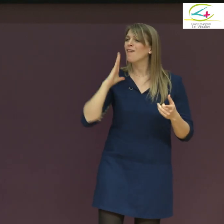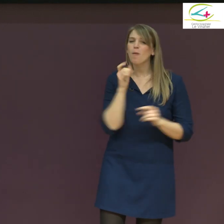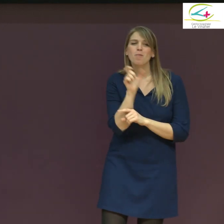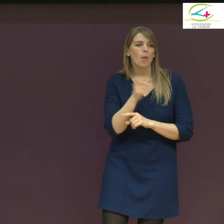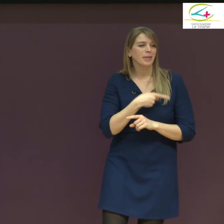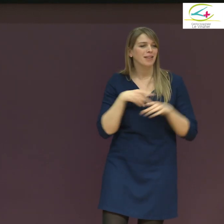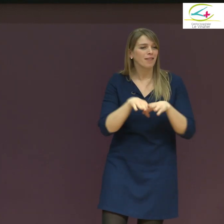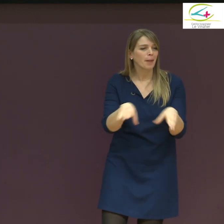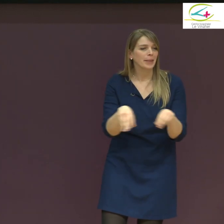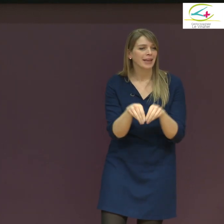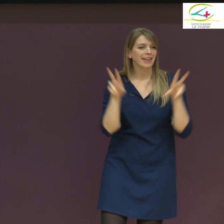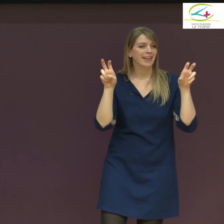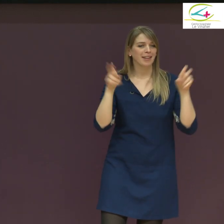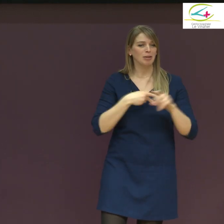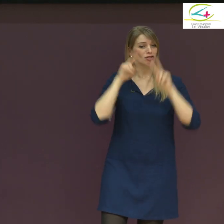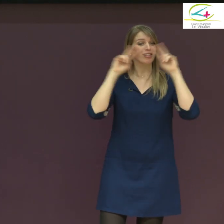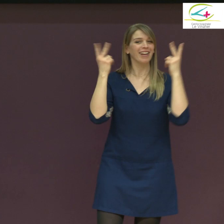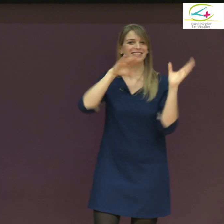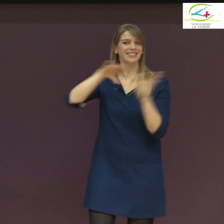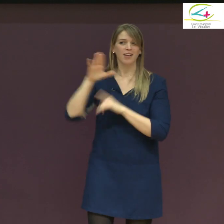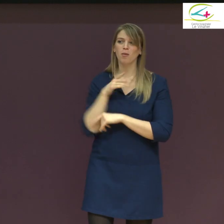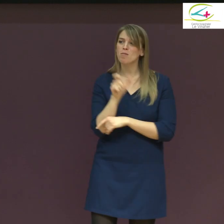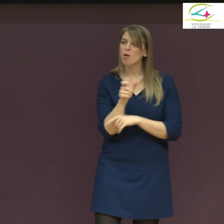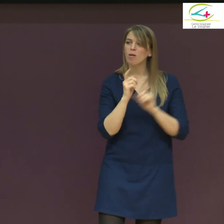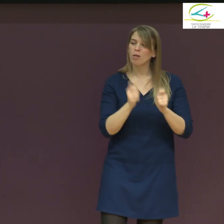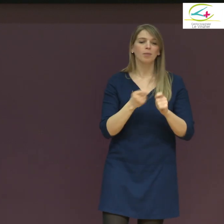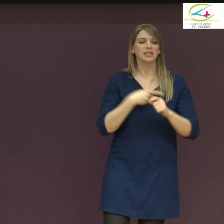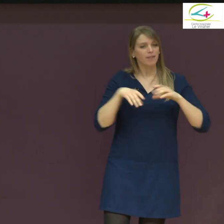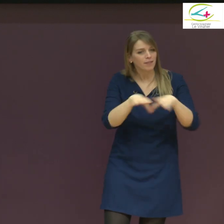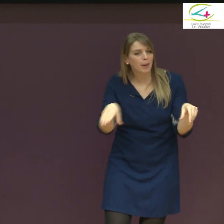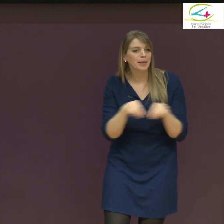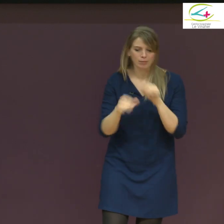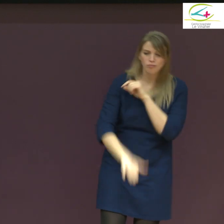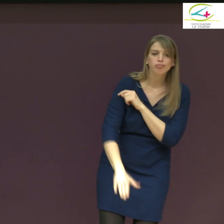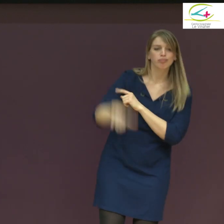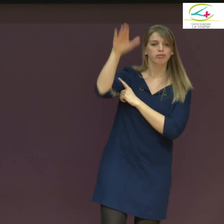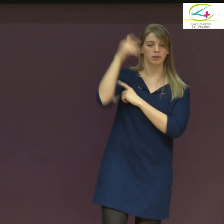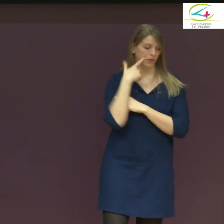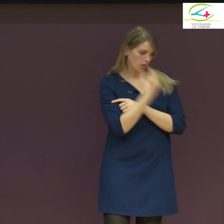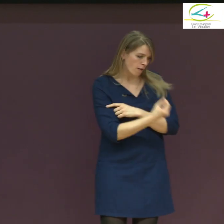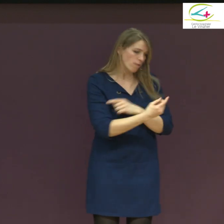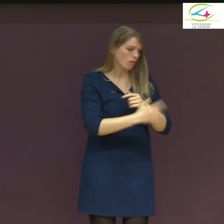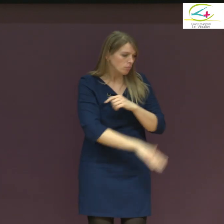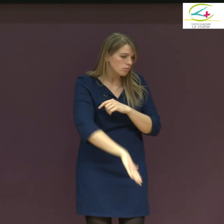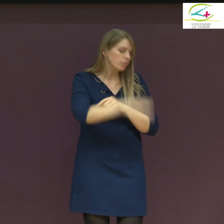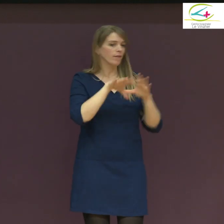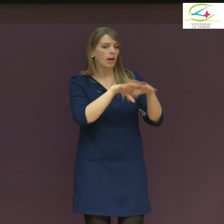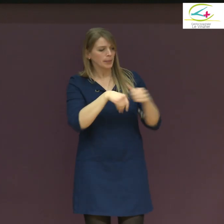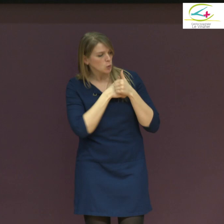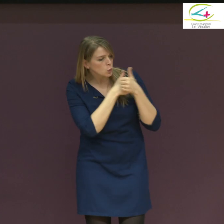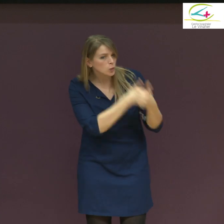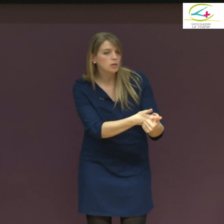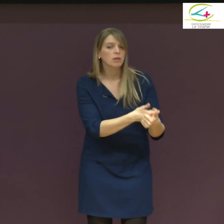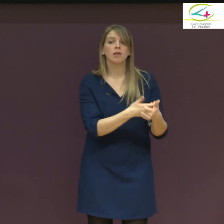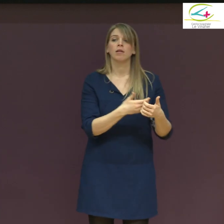époque. Ça voulait dire quelque chose, le médecin de famille. Hein, c'était le médecin qui suivait la famille, qui connaissait l'histoire. Alors, quand on